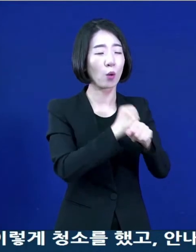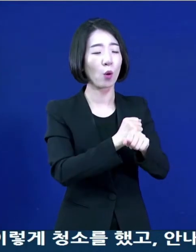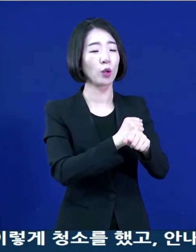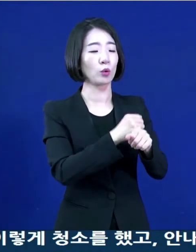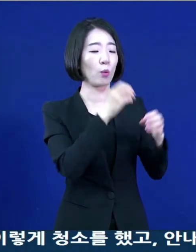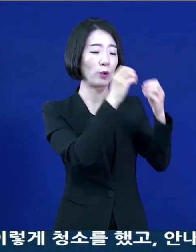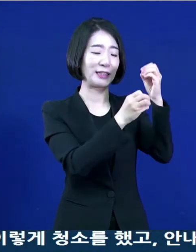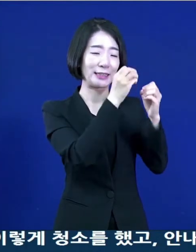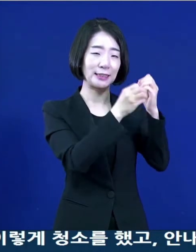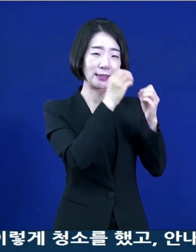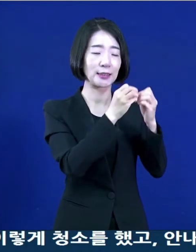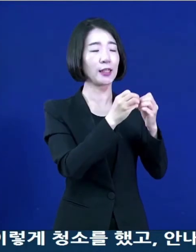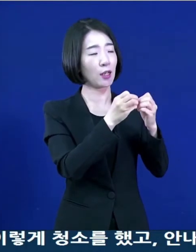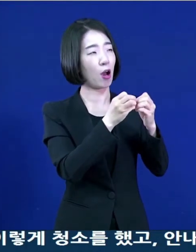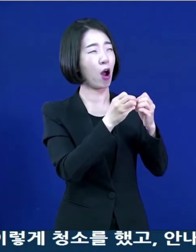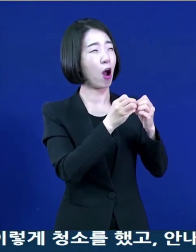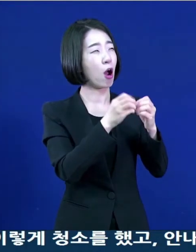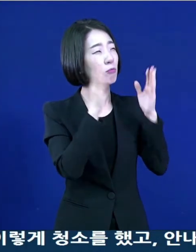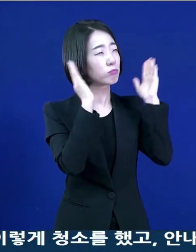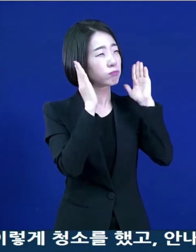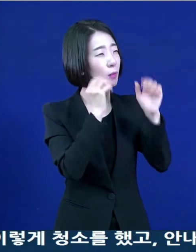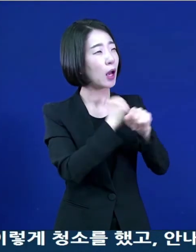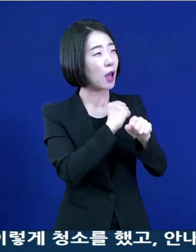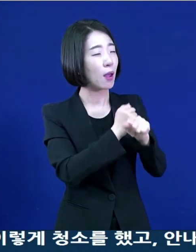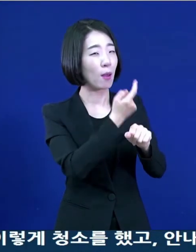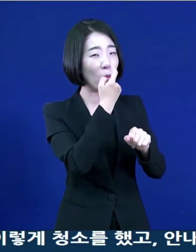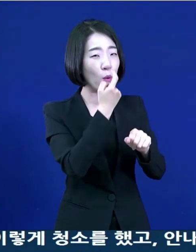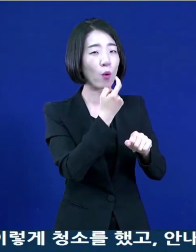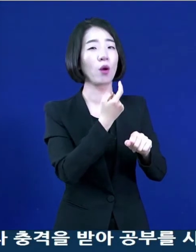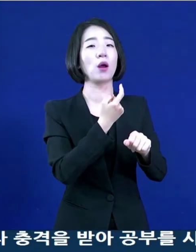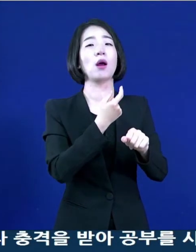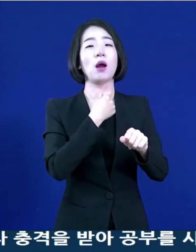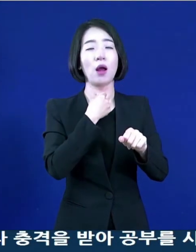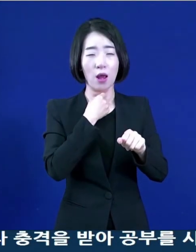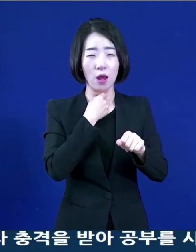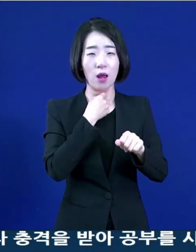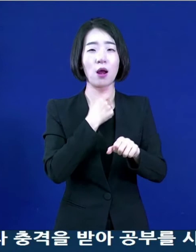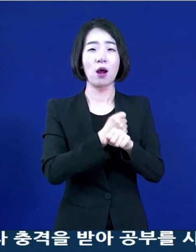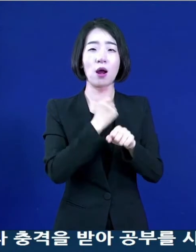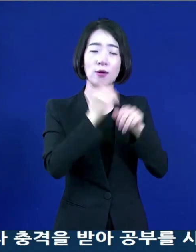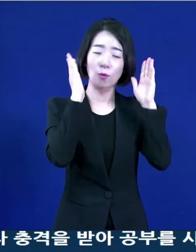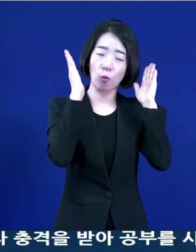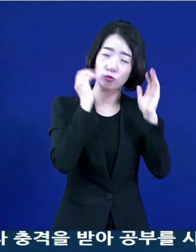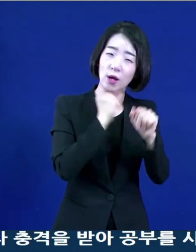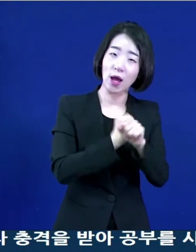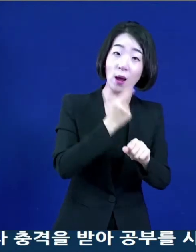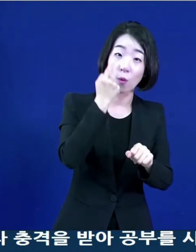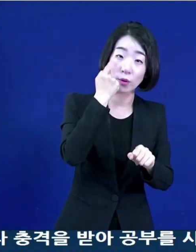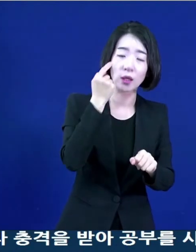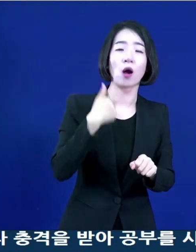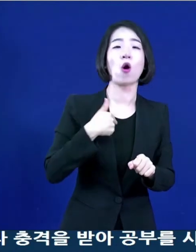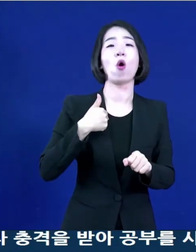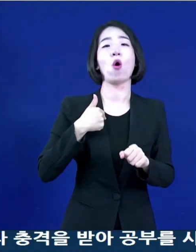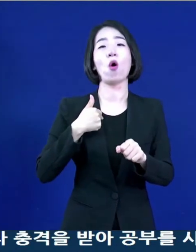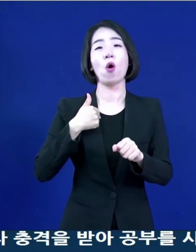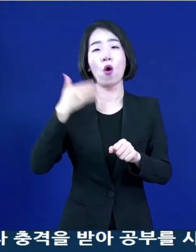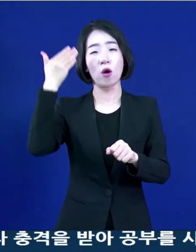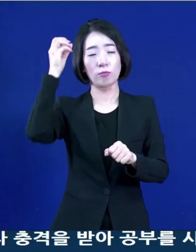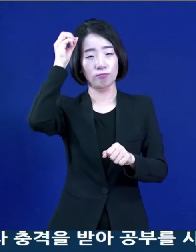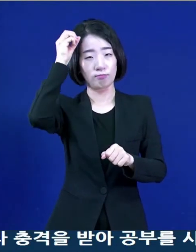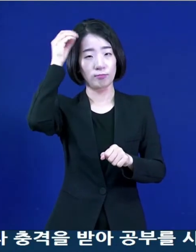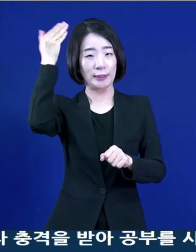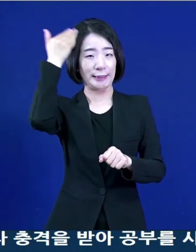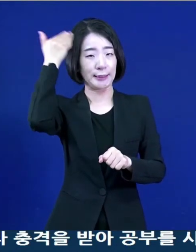보니까 이제 꽤 전문가가 된 거예요. 그래서 자기가 청소를 하면서